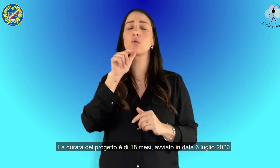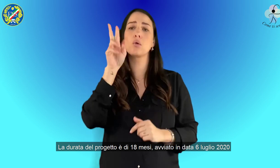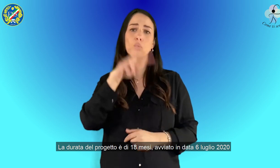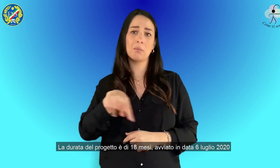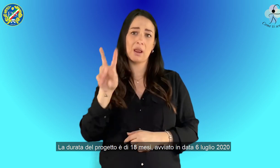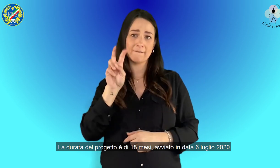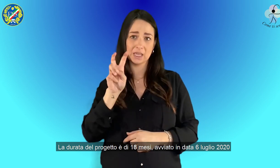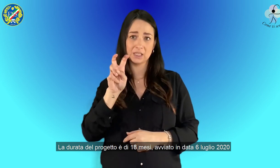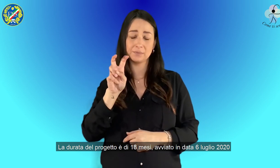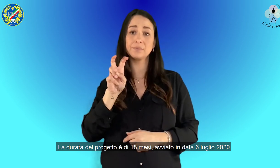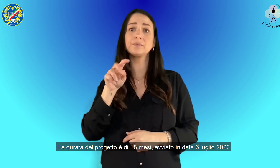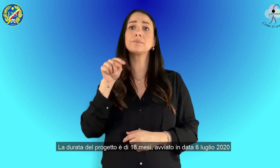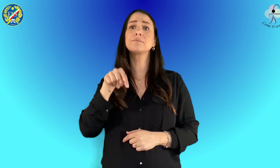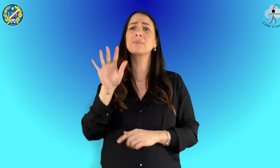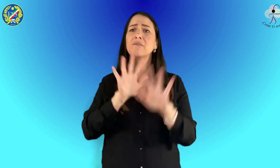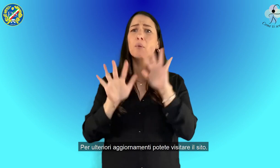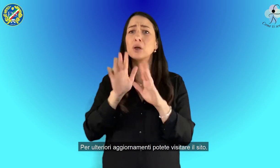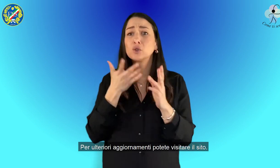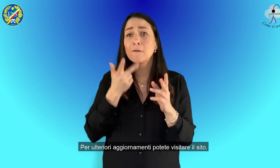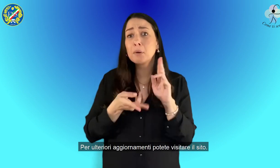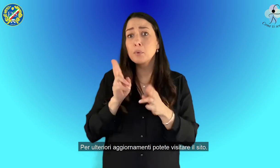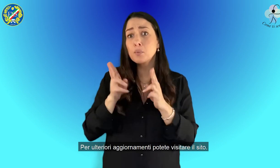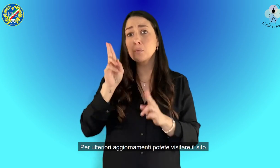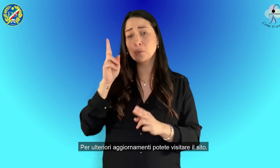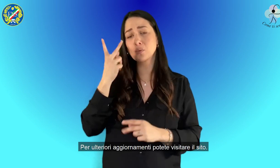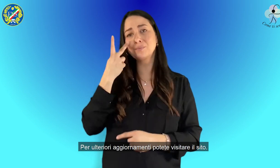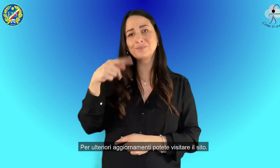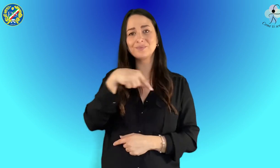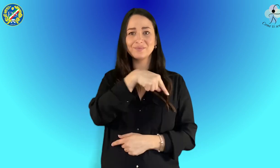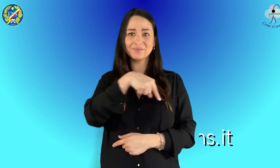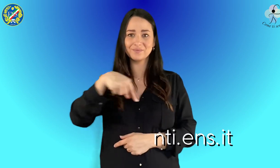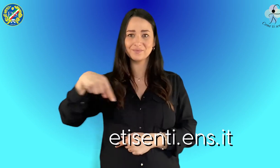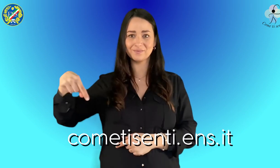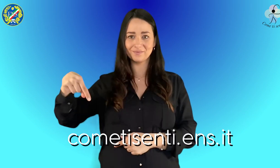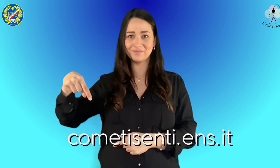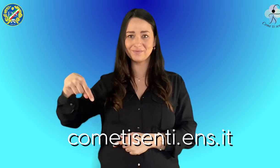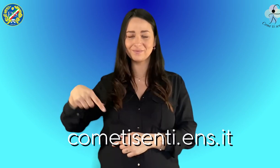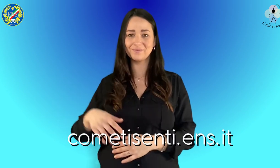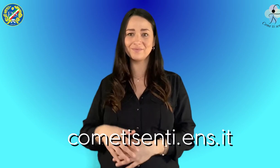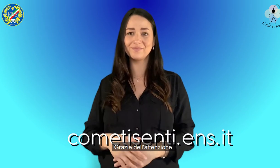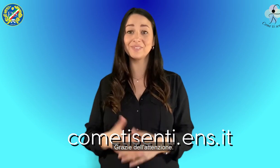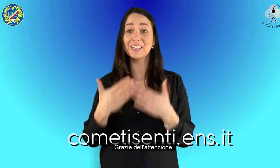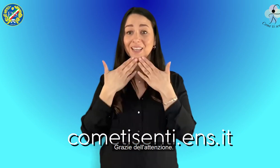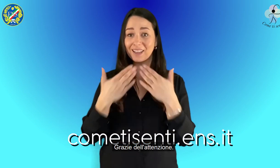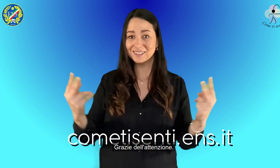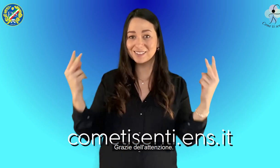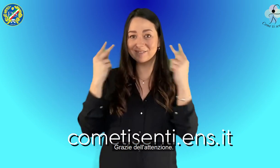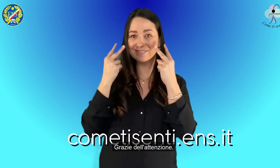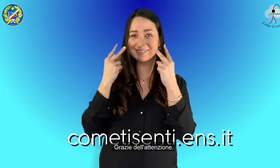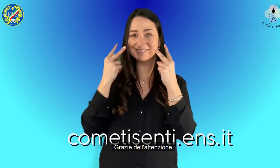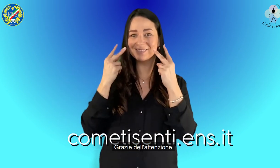data 6 luglio 2020. Per ulteriori aggiornamenti potete visitare il sito. Grazie dell'attenzione.